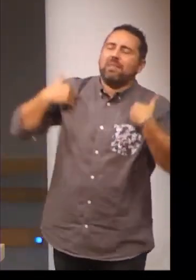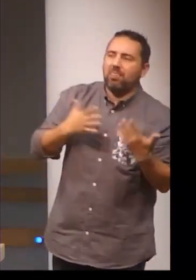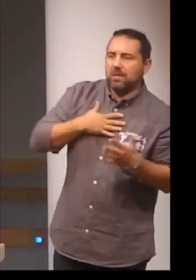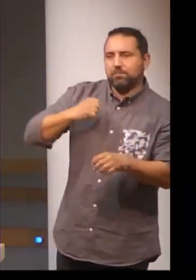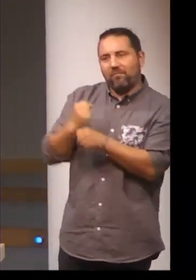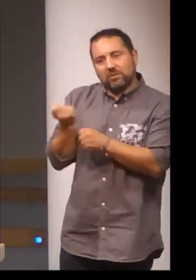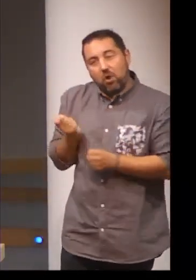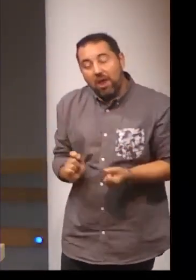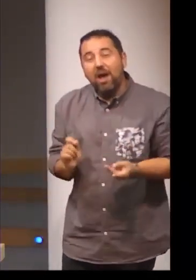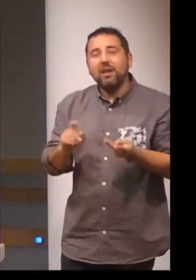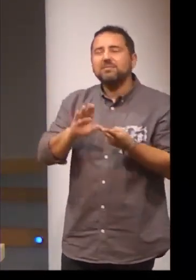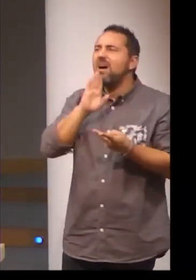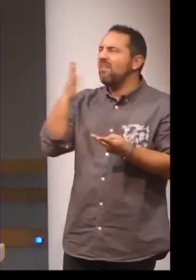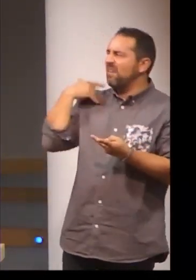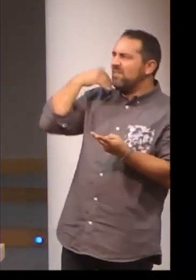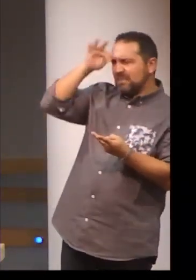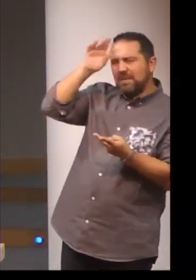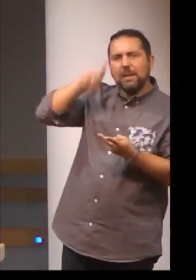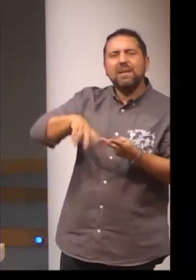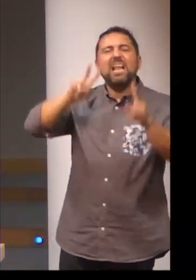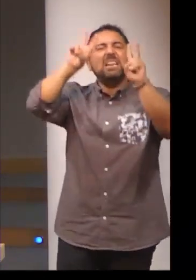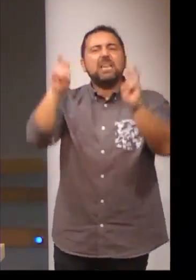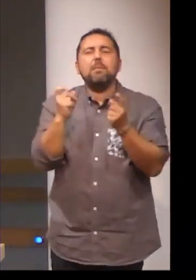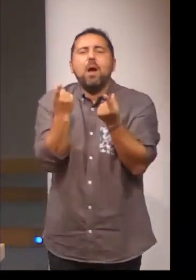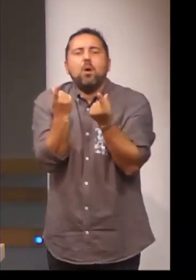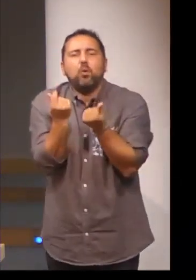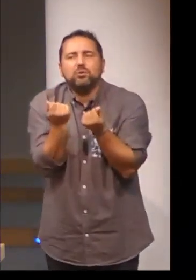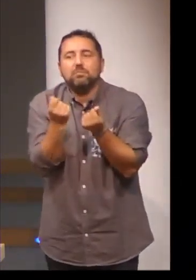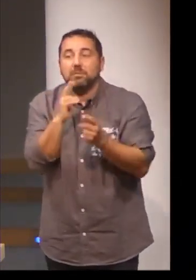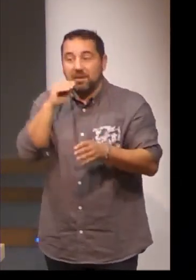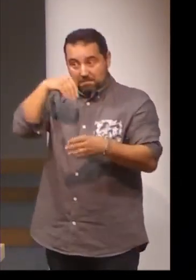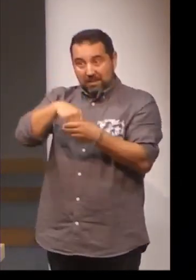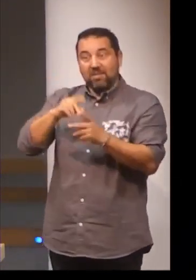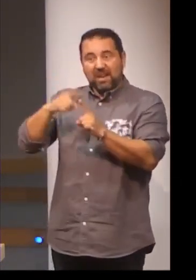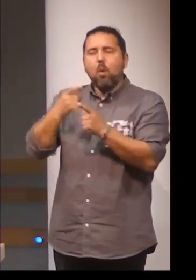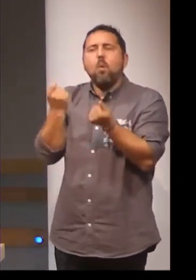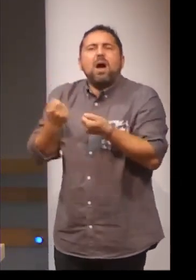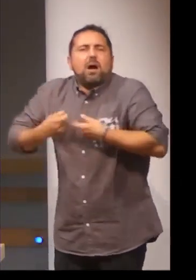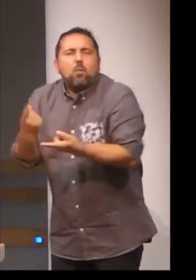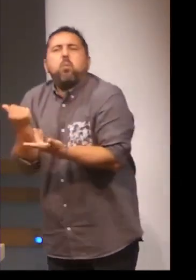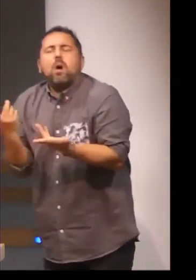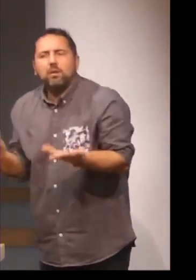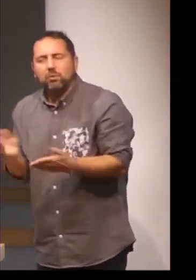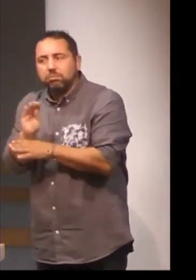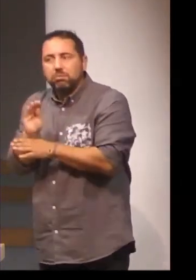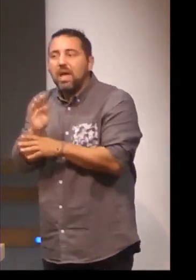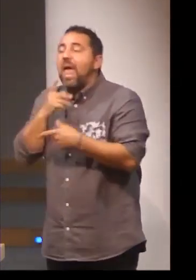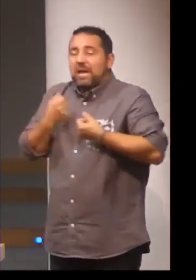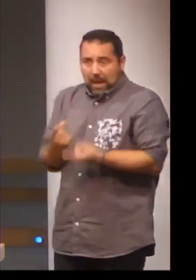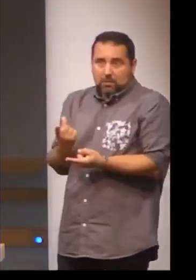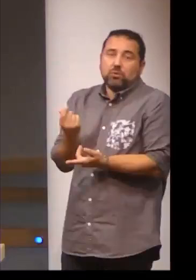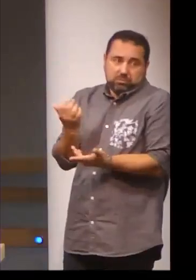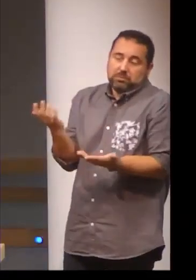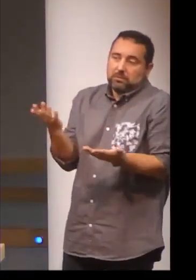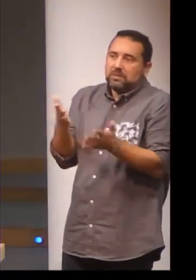como me comentaron el fin de semana pasado, acerca del coste económico que tiene la implantación del grado. El coste económico, evidentemente, lo tiene. Si no es